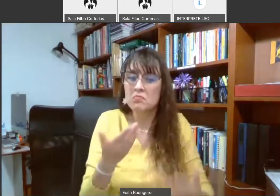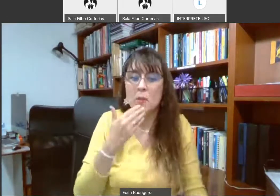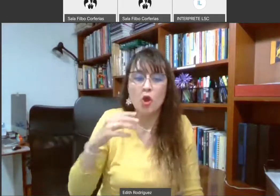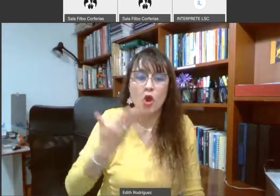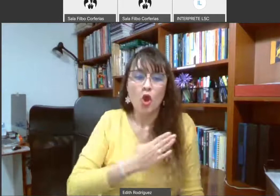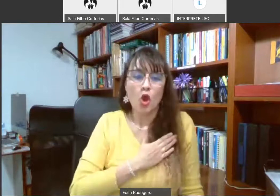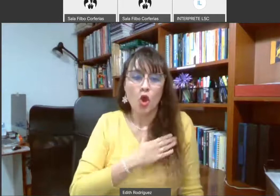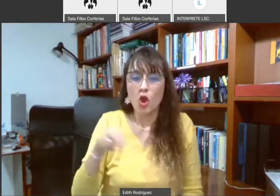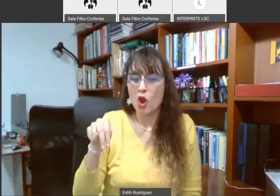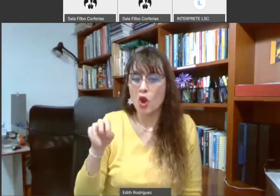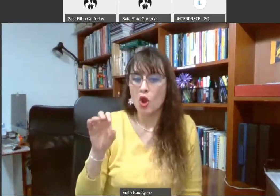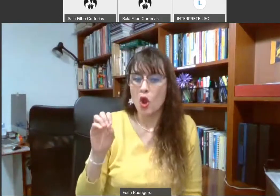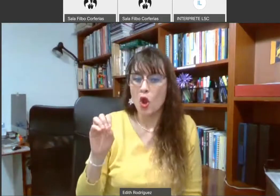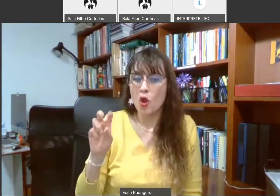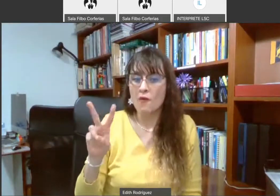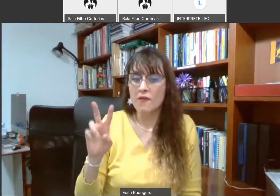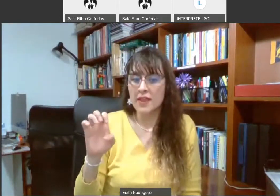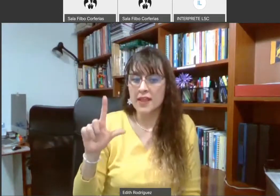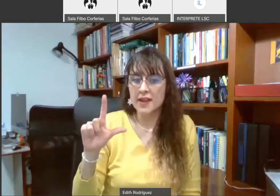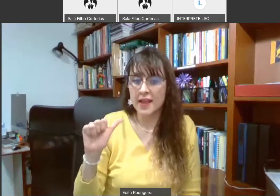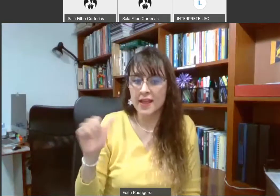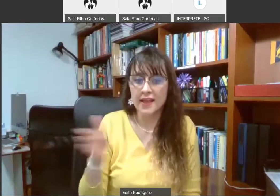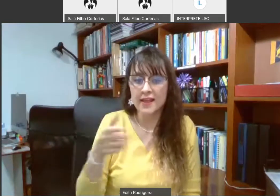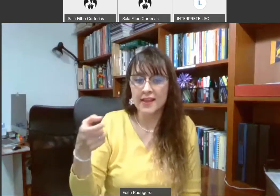para que podamos pues,